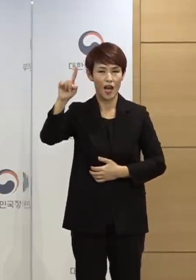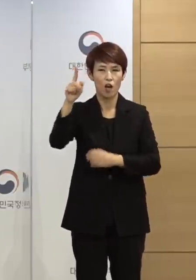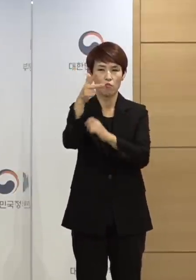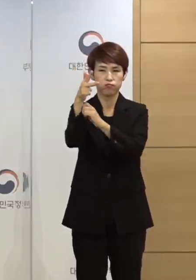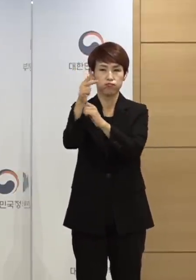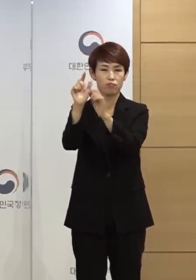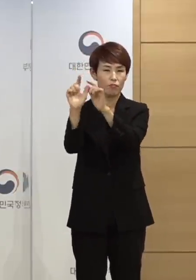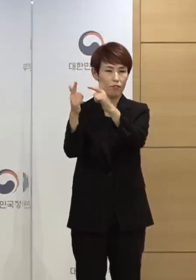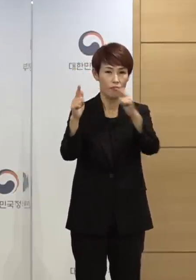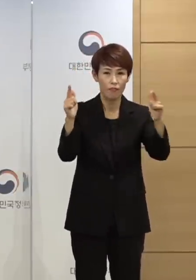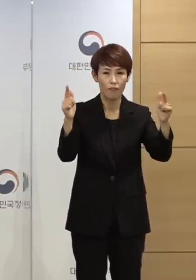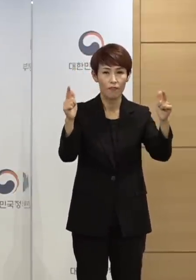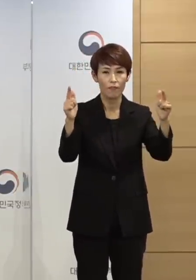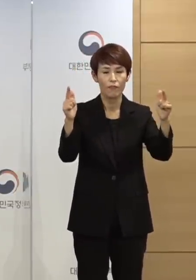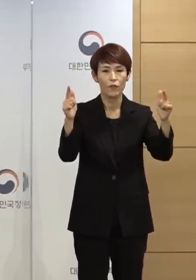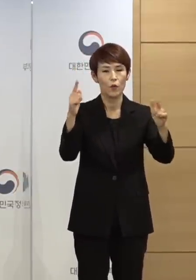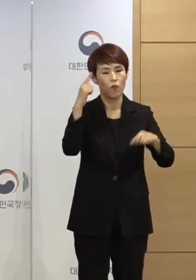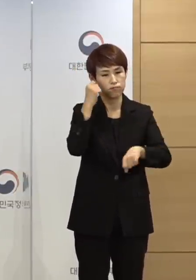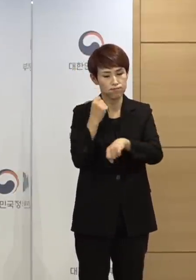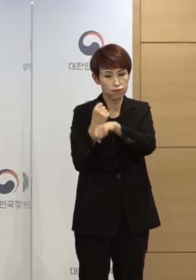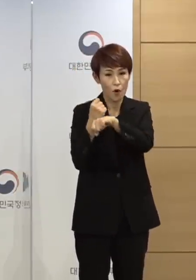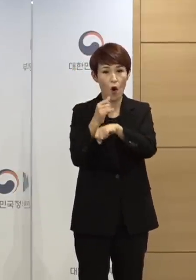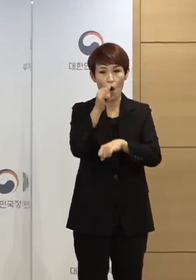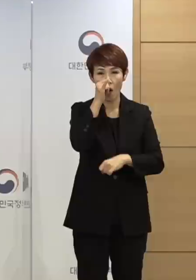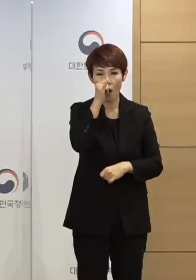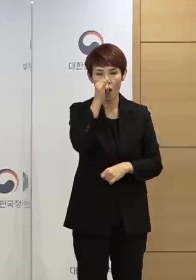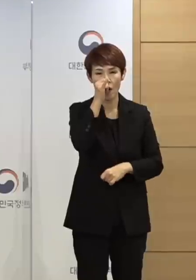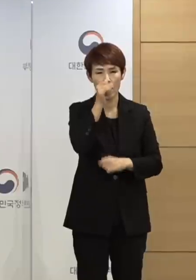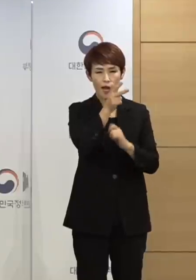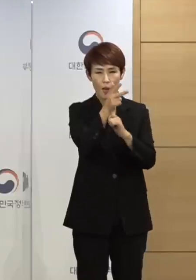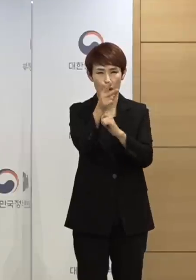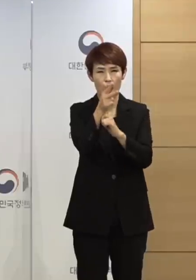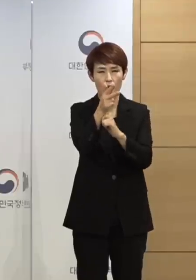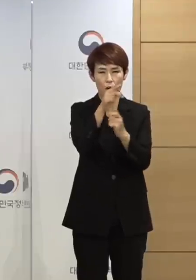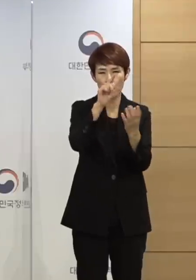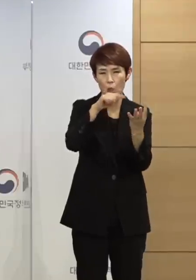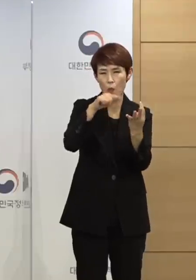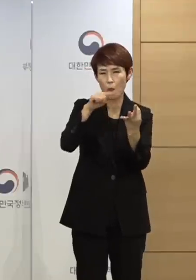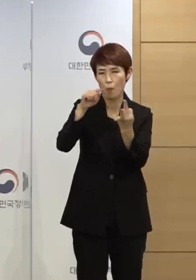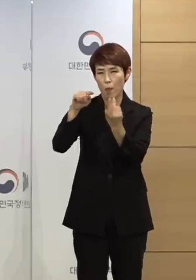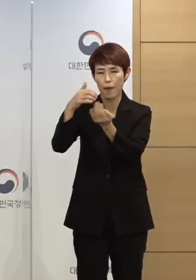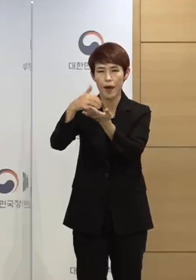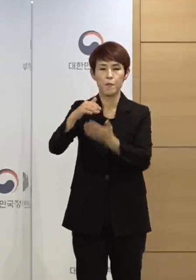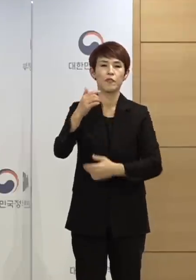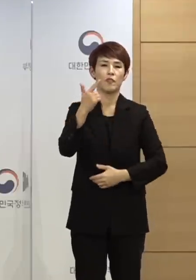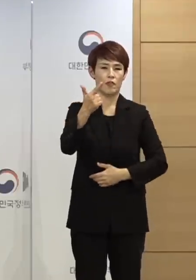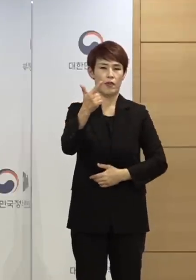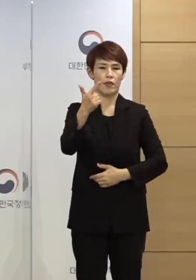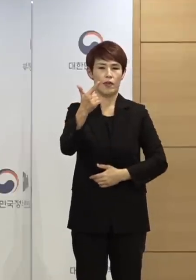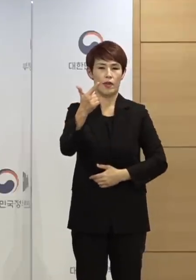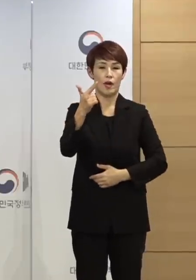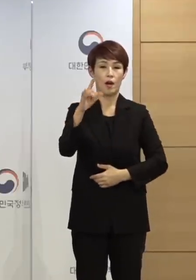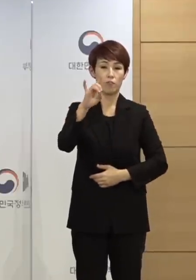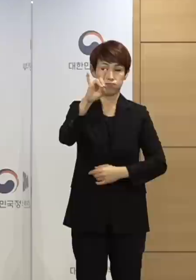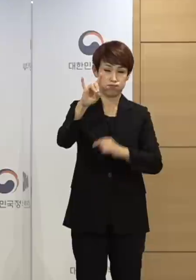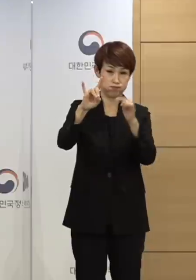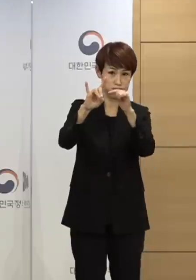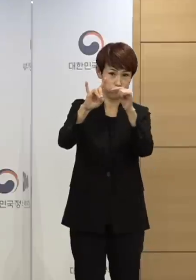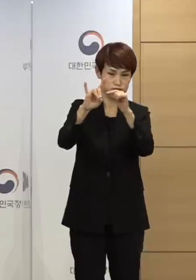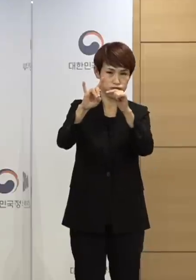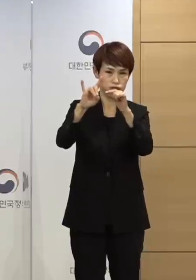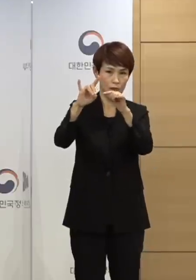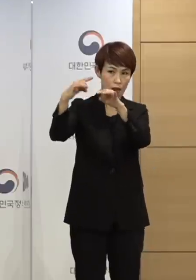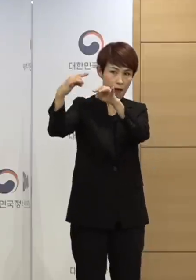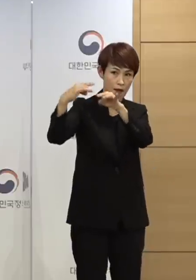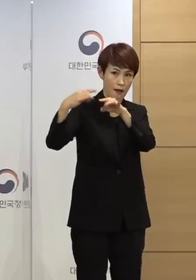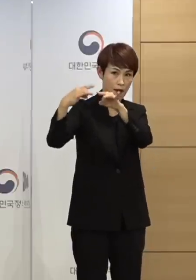카메라, 그리고 저희 항우연에 개발한 고해상도 카메라, 이렇게 총 6개 탑재체가 계획한 성과